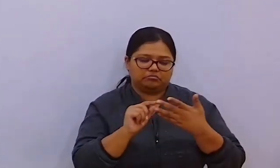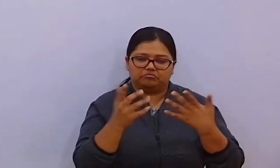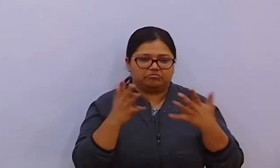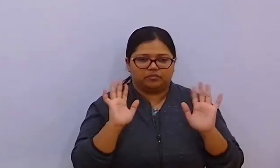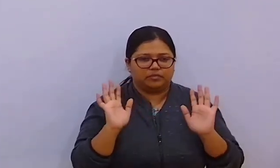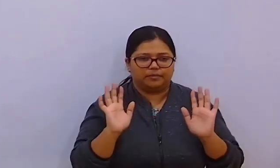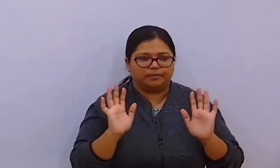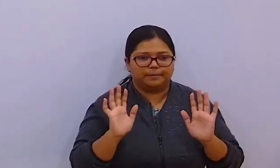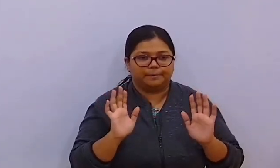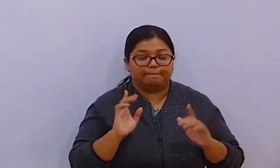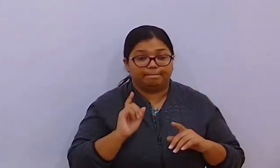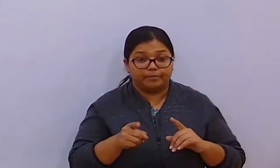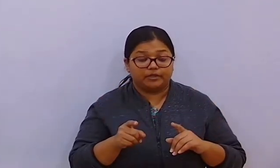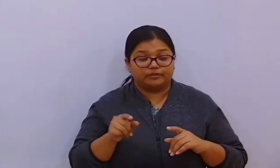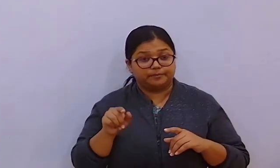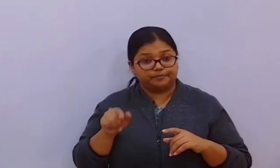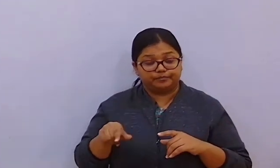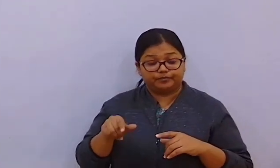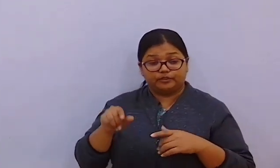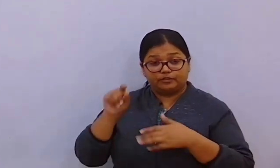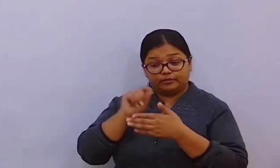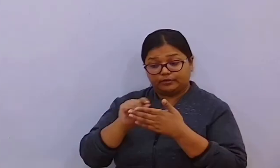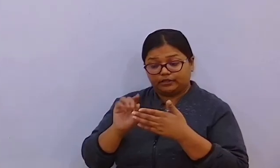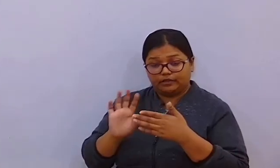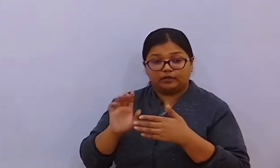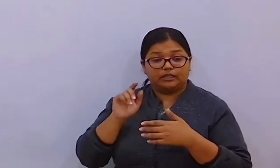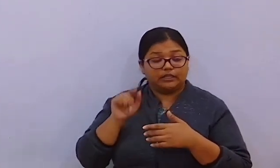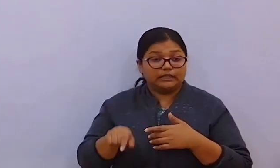कि 1,00,000 लोगों की मृत्यु हो गई थी,